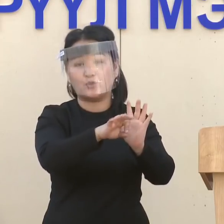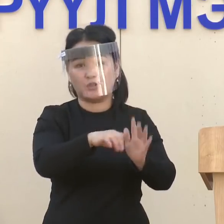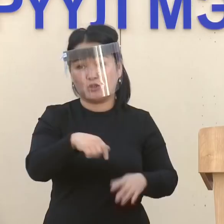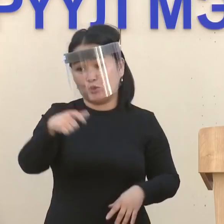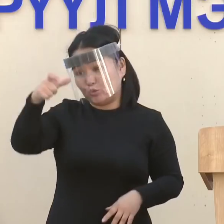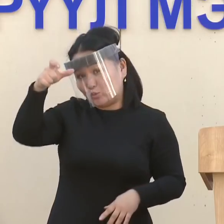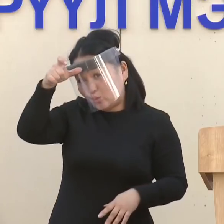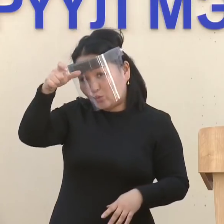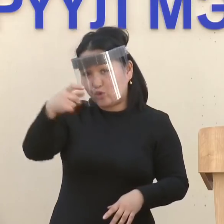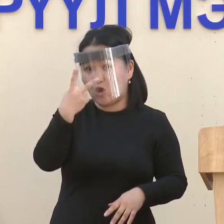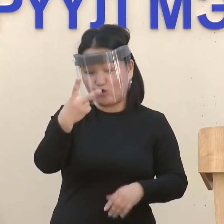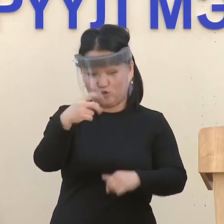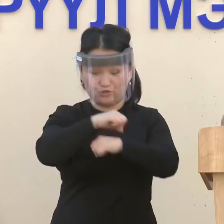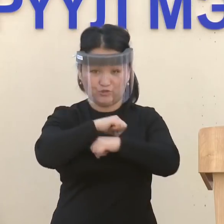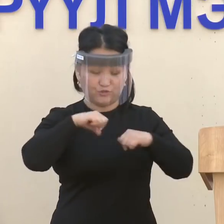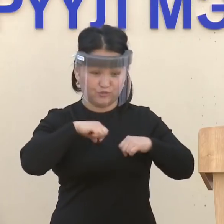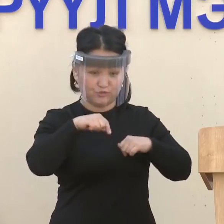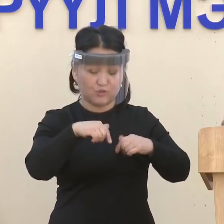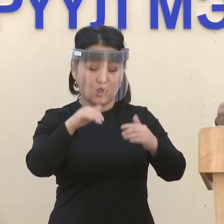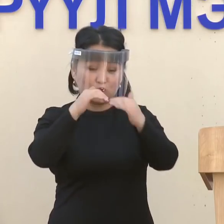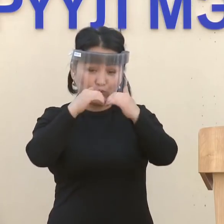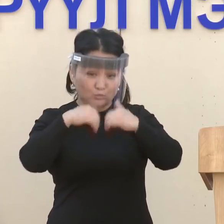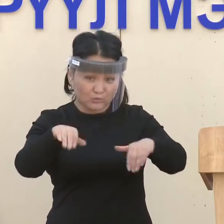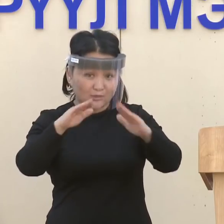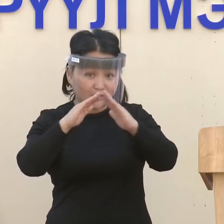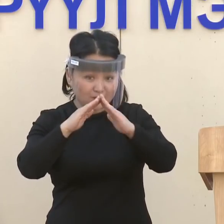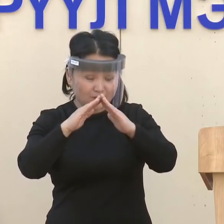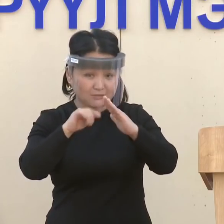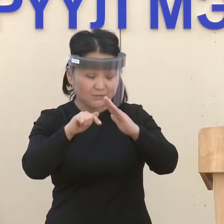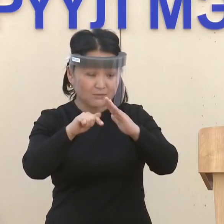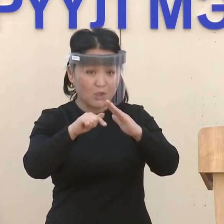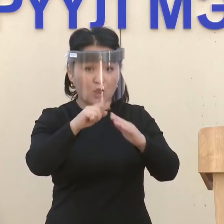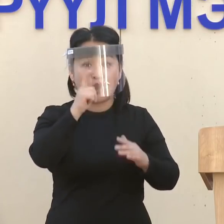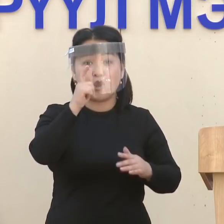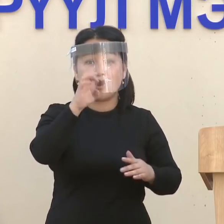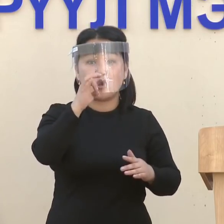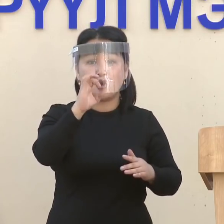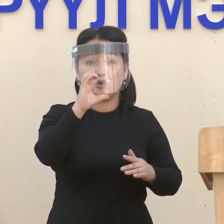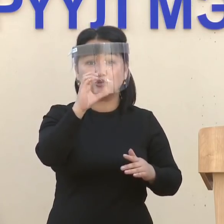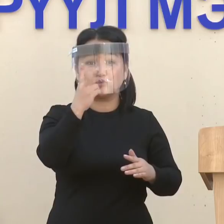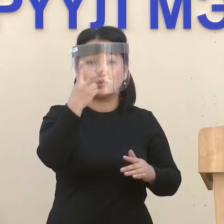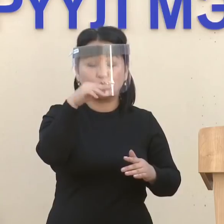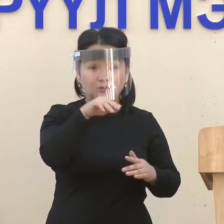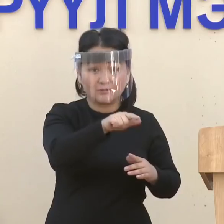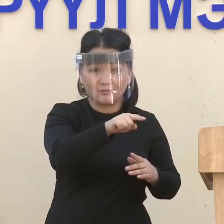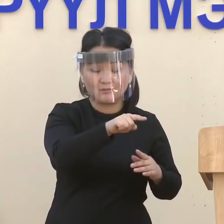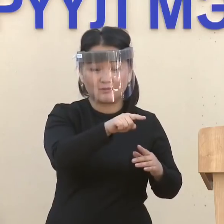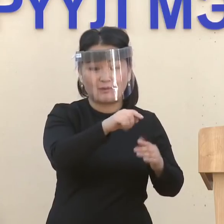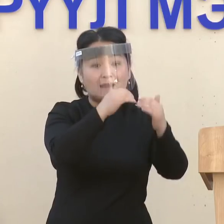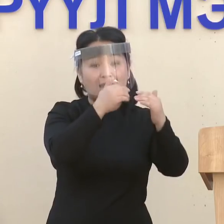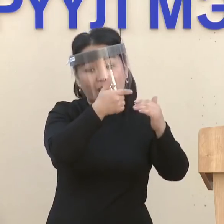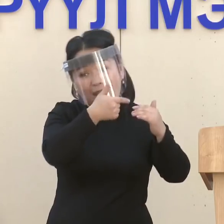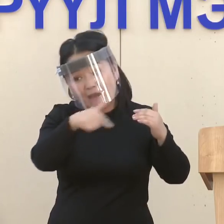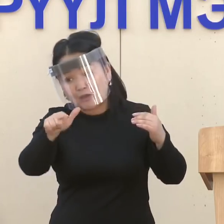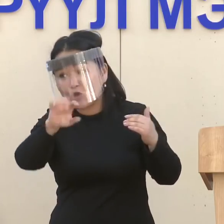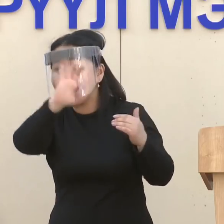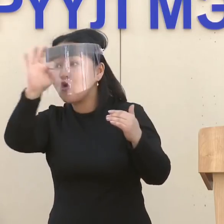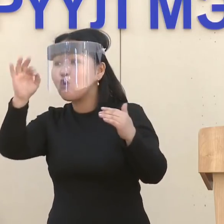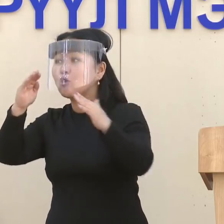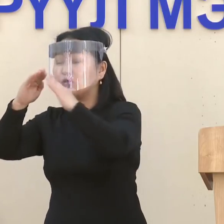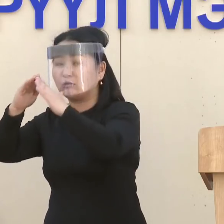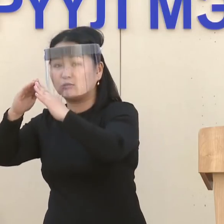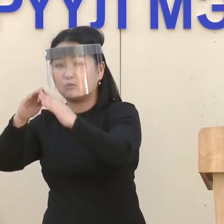2 иргэн маань тусгаарлж хөсвөтэс гарч өөр байранд үргэлжлэн хяналтанд орох ёстой боловч өөрснөө ха хүсэлтээр